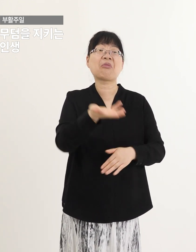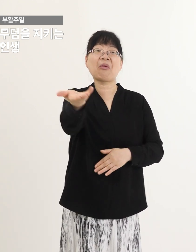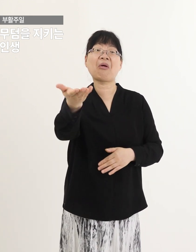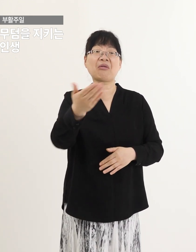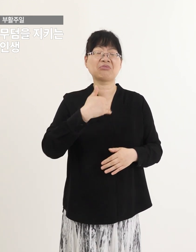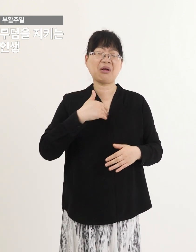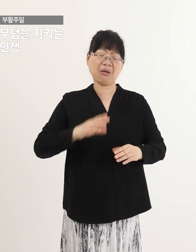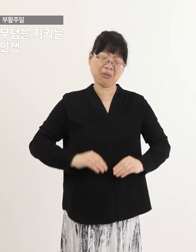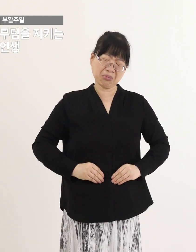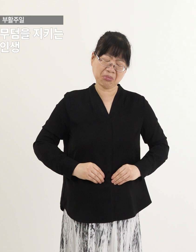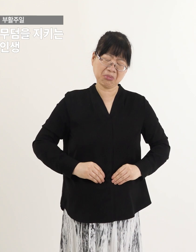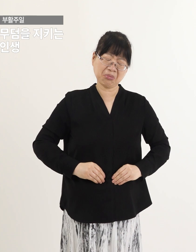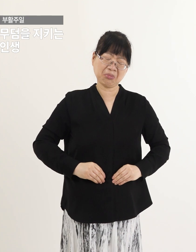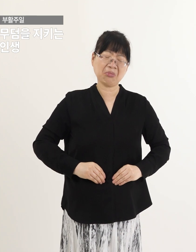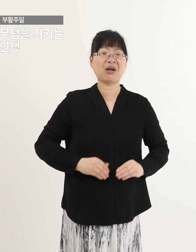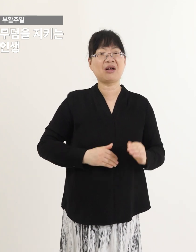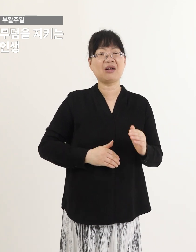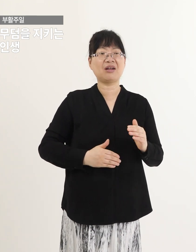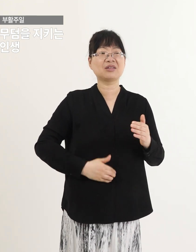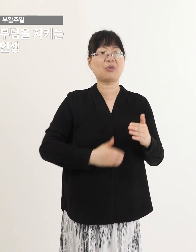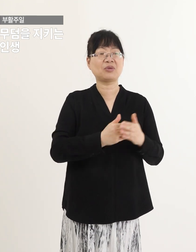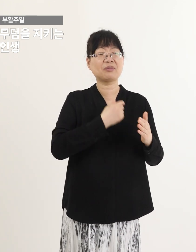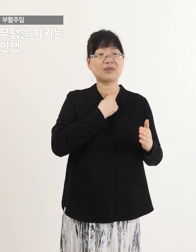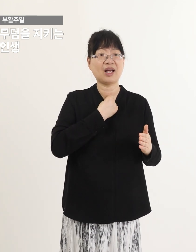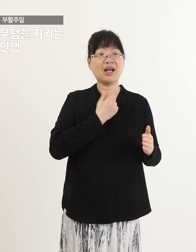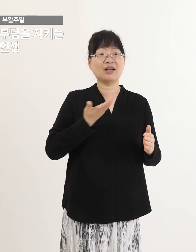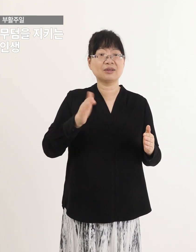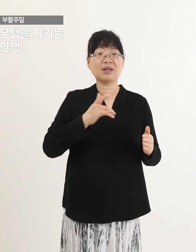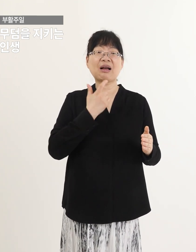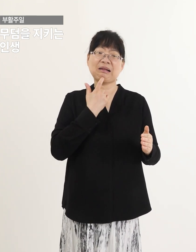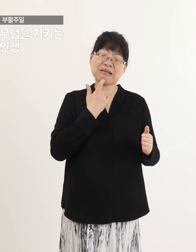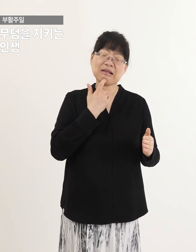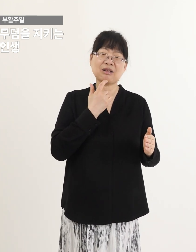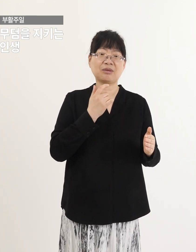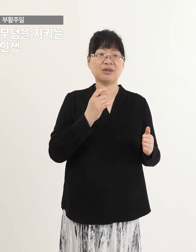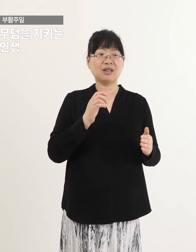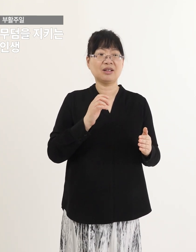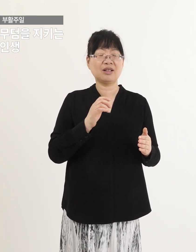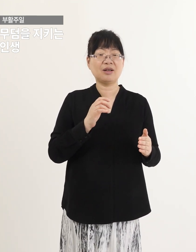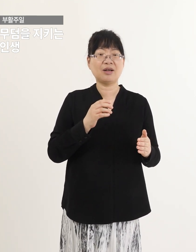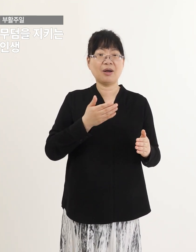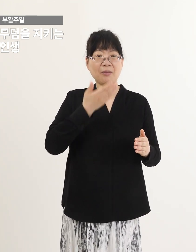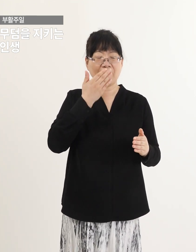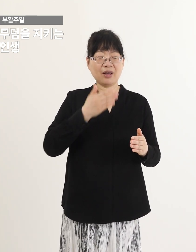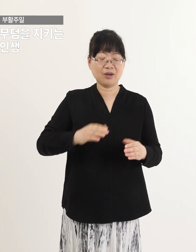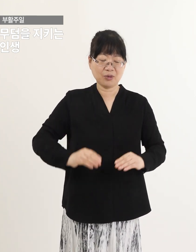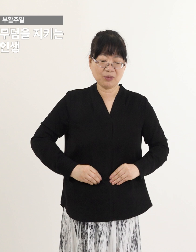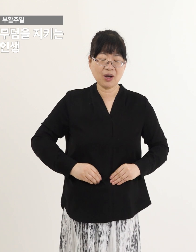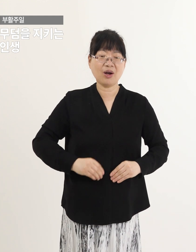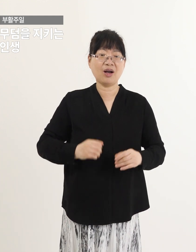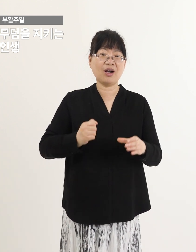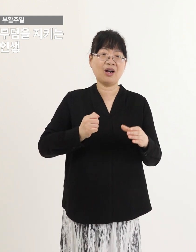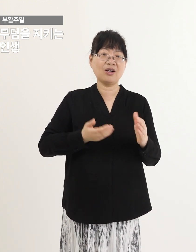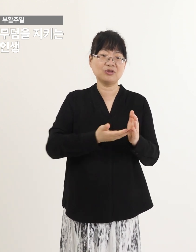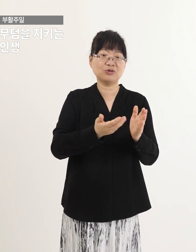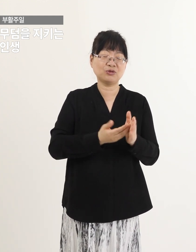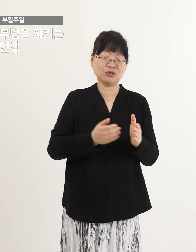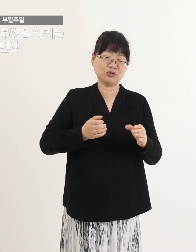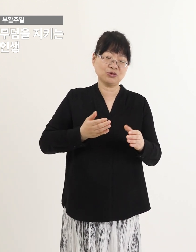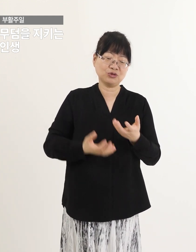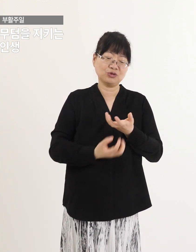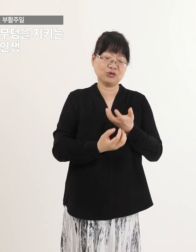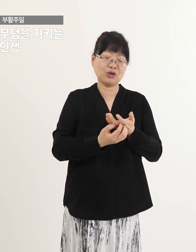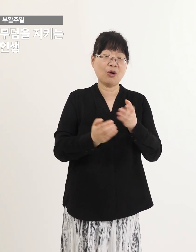채워야 되겠다. 근데 야곱은 배가 고팠으니까 죽을 끓이고 만들고 앉았을 거 아니에요.